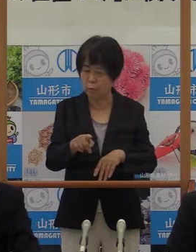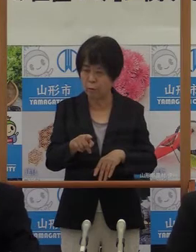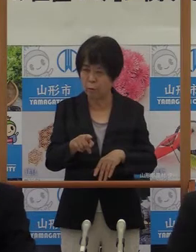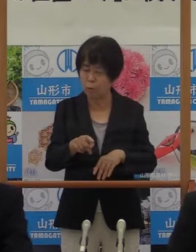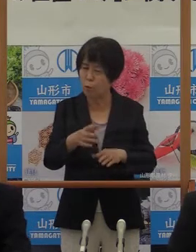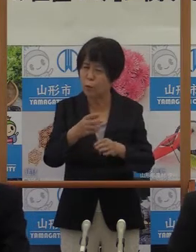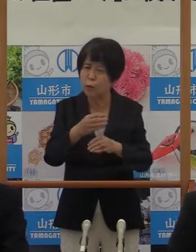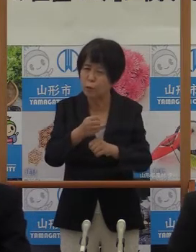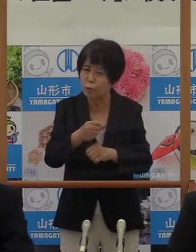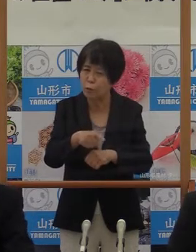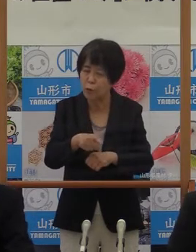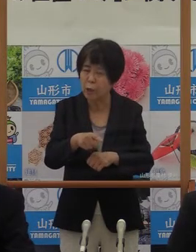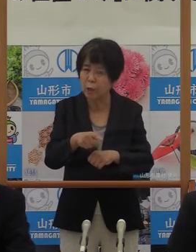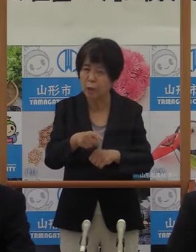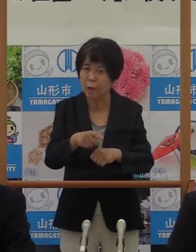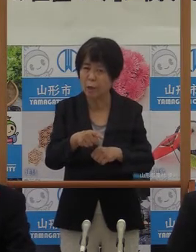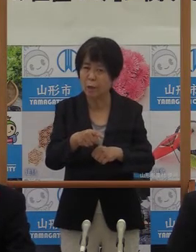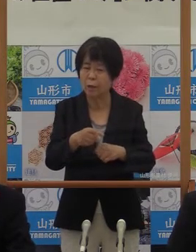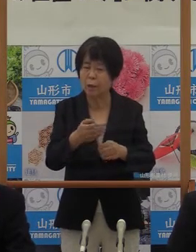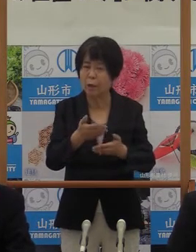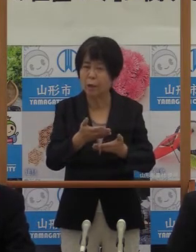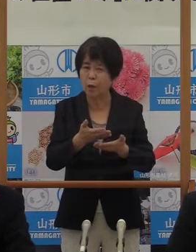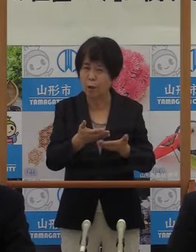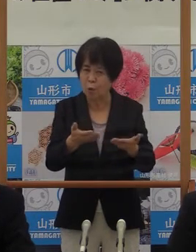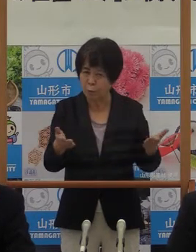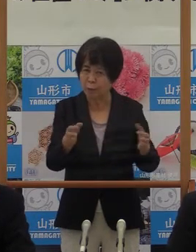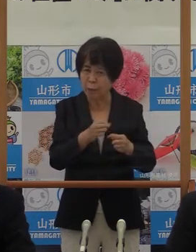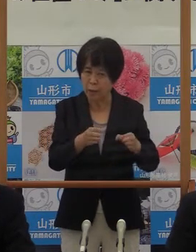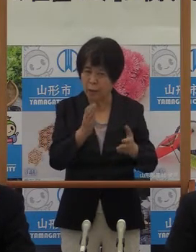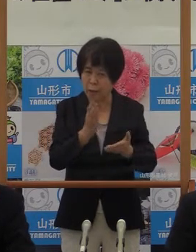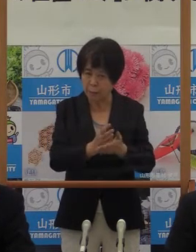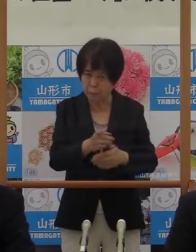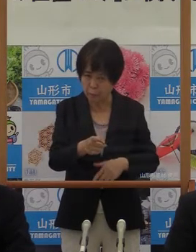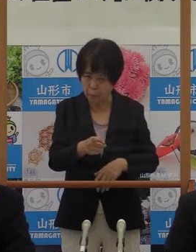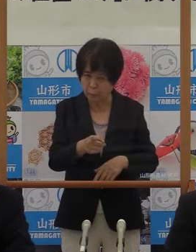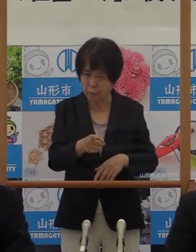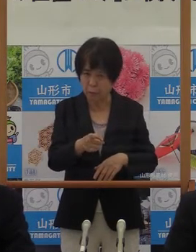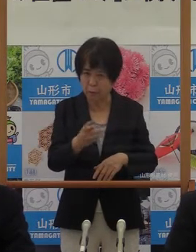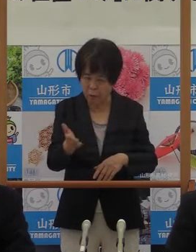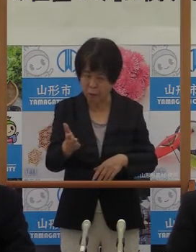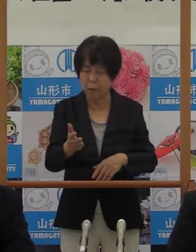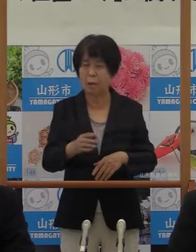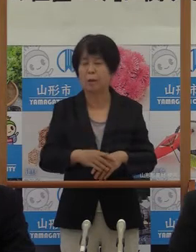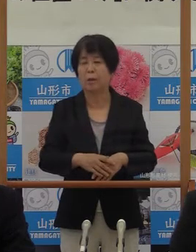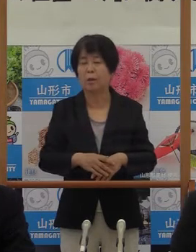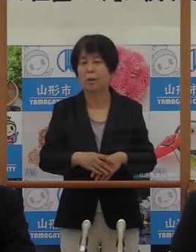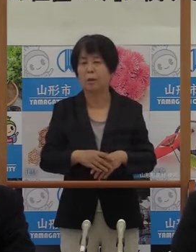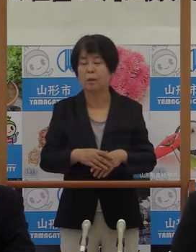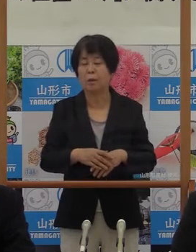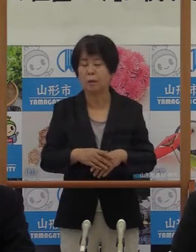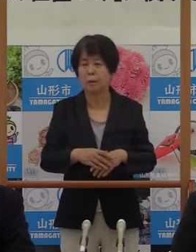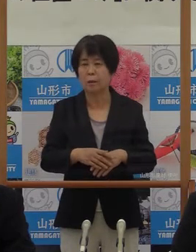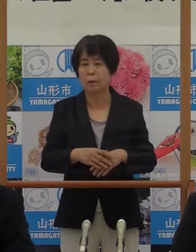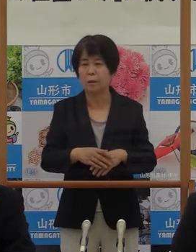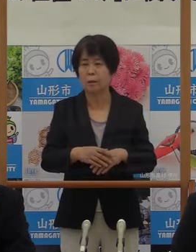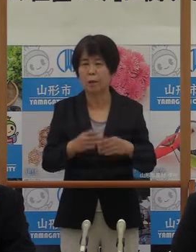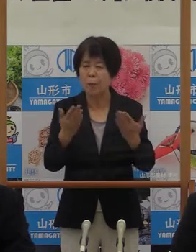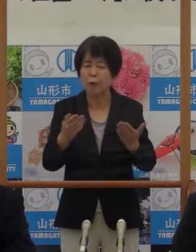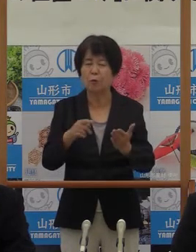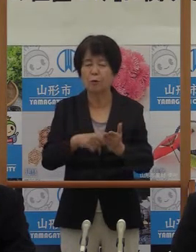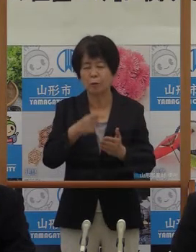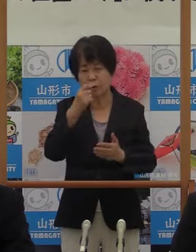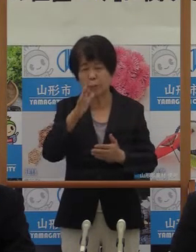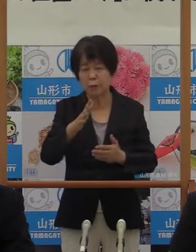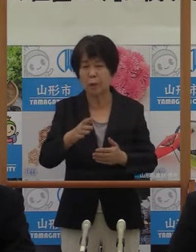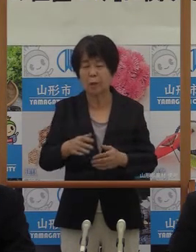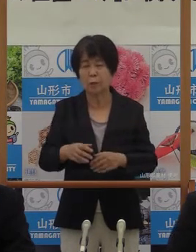いつをもって終了するということになるのかということがもう一点です。それと不勉強で申し訳ないのですが、このサ